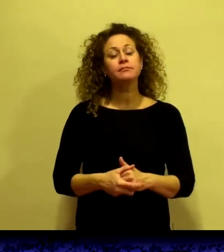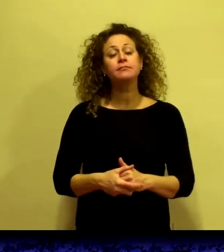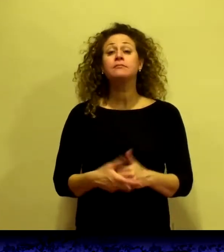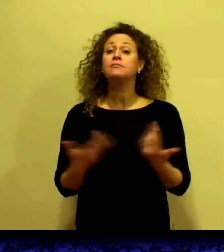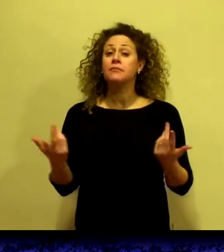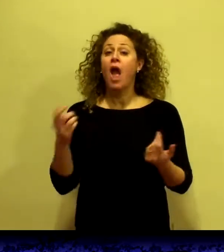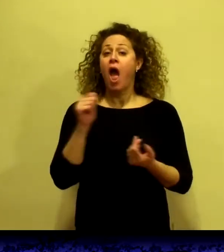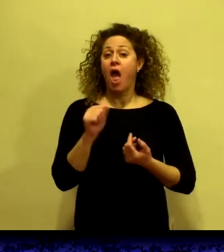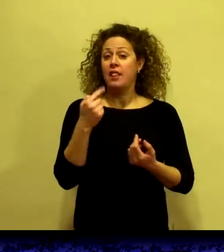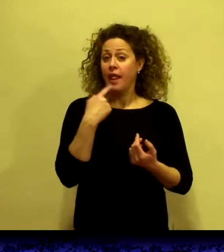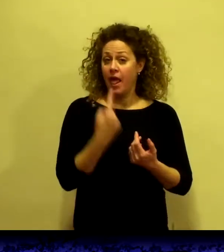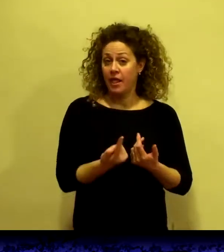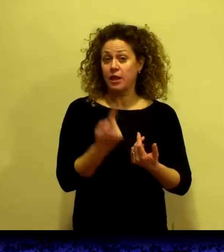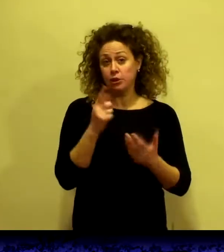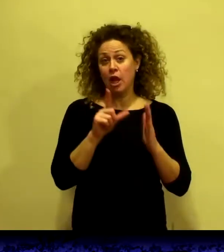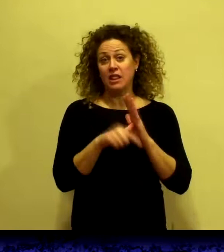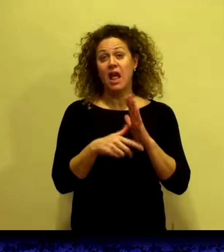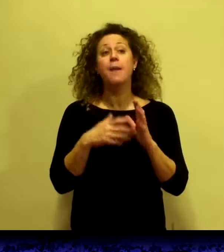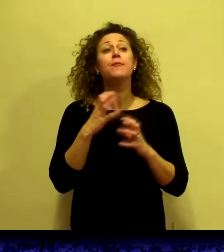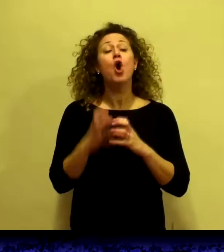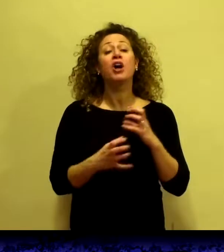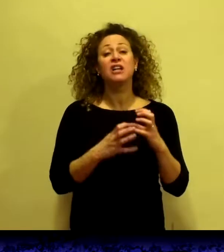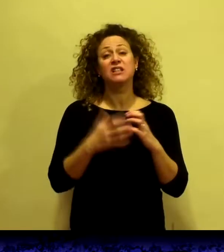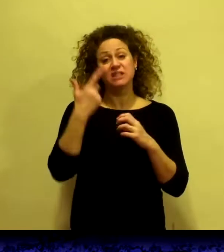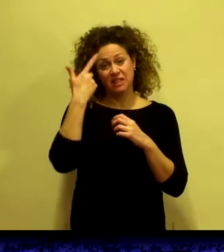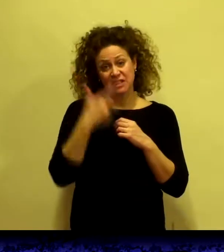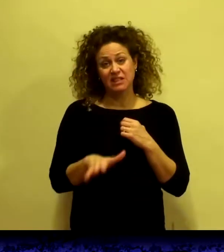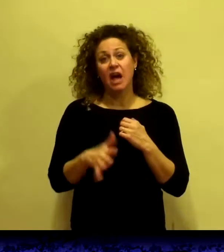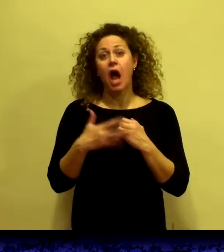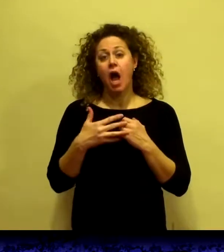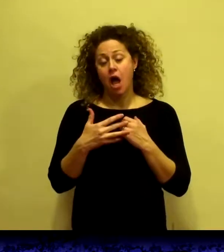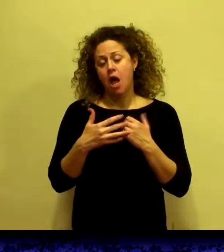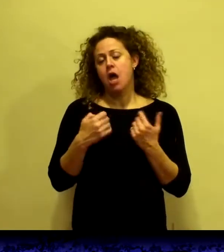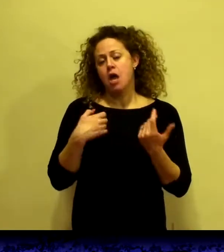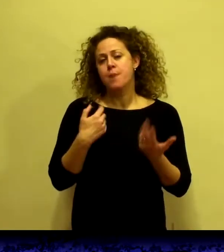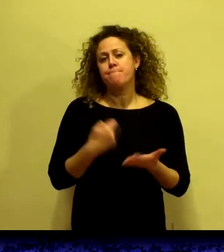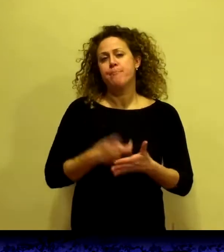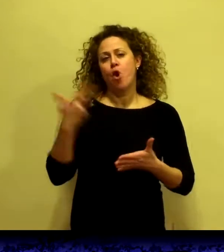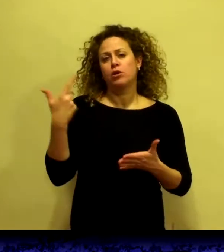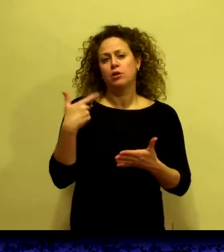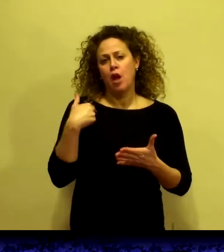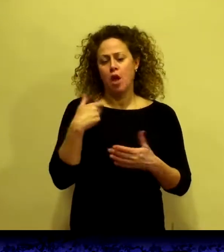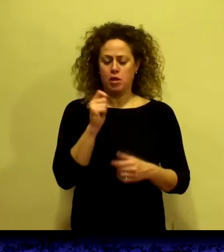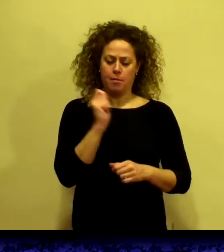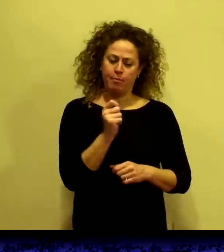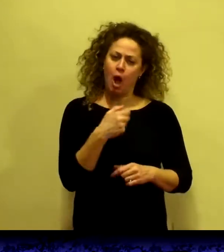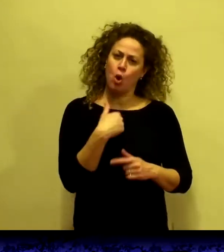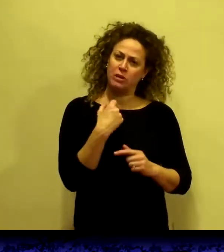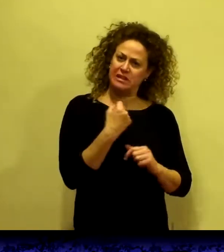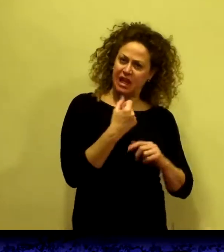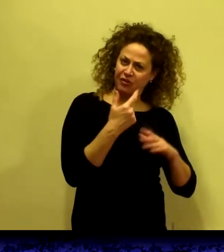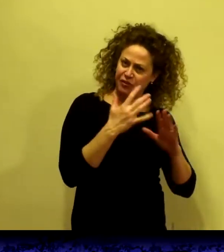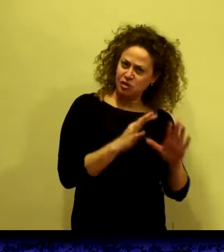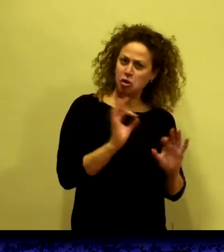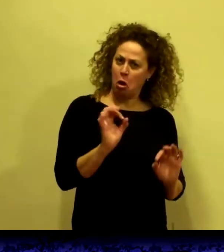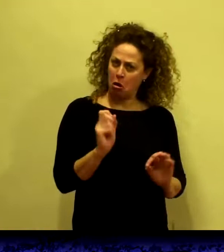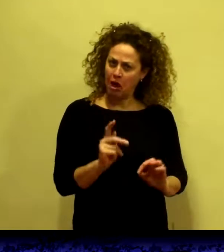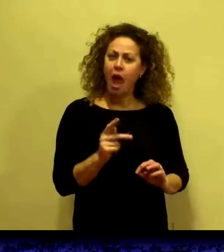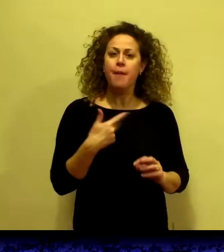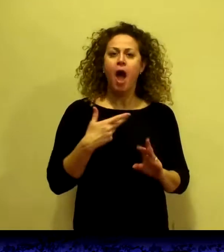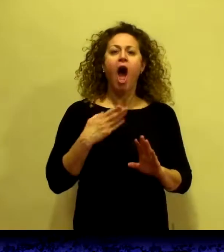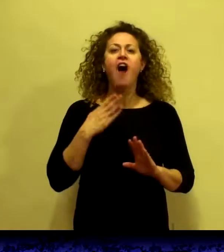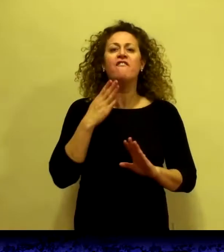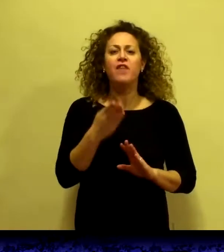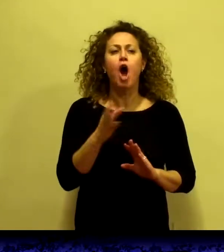crisi, voglio dire, è anche importante sapere che, ok, uno paga un servizio, però va lì e ha